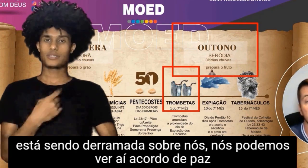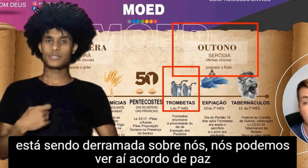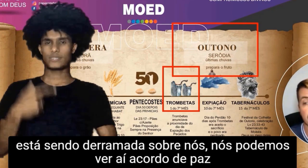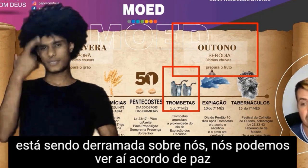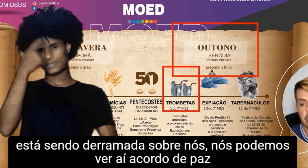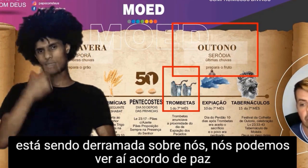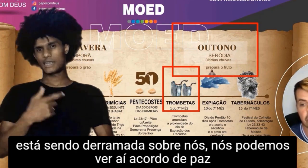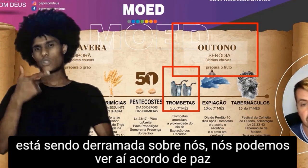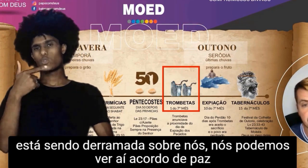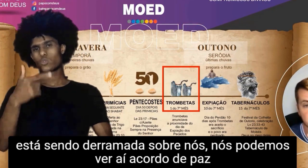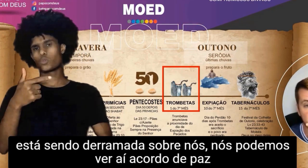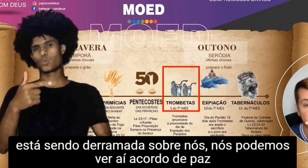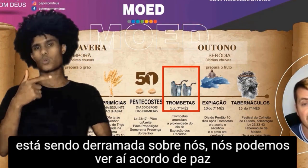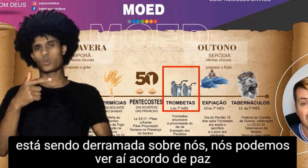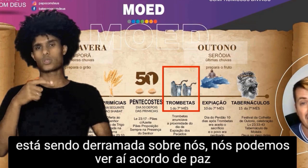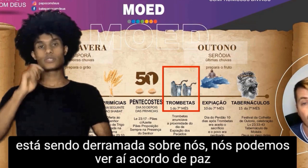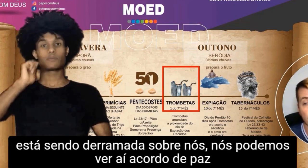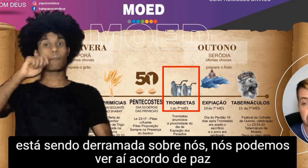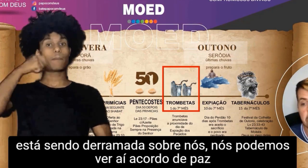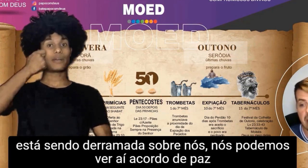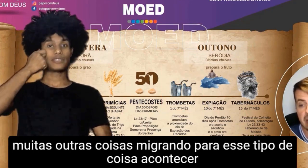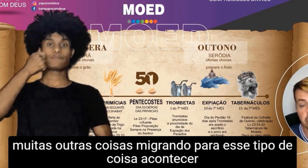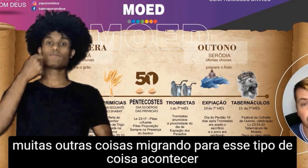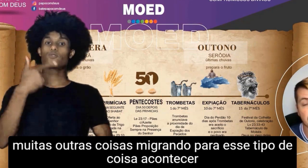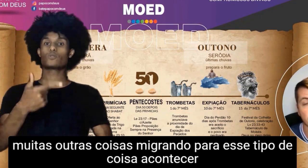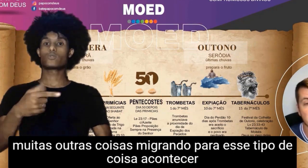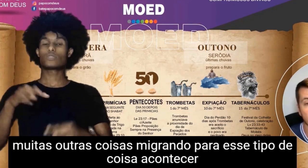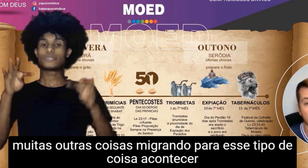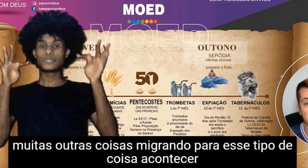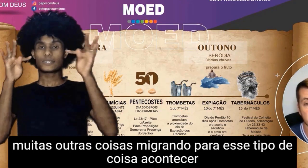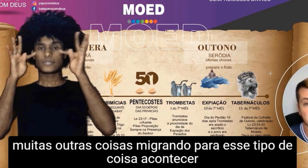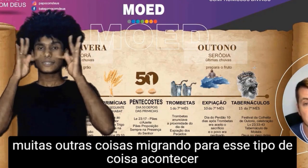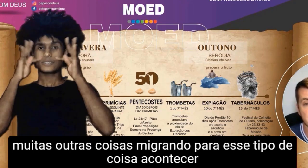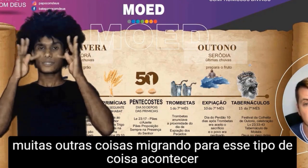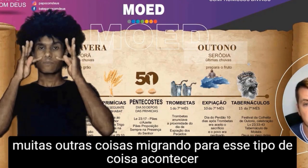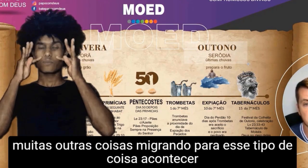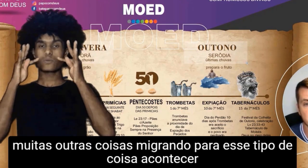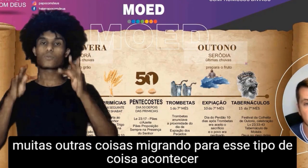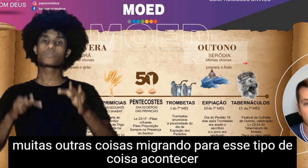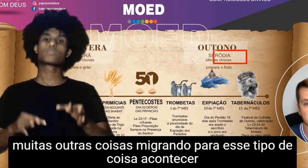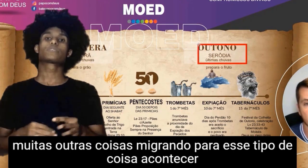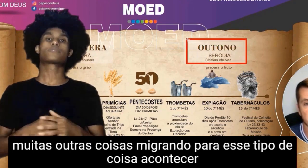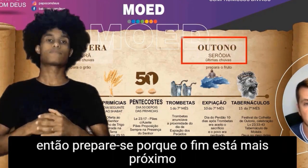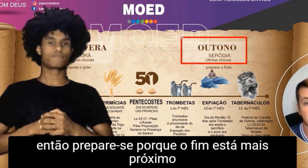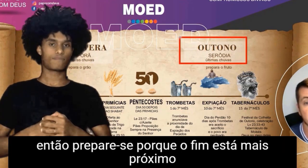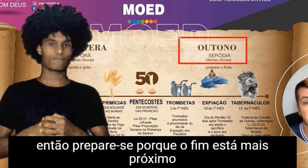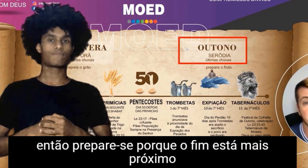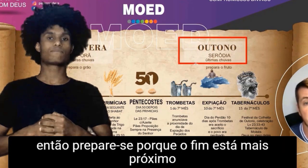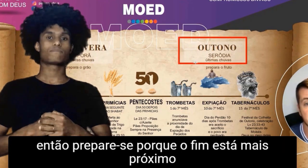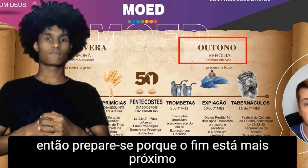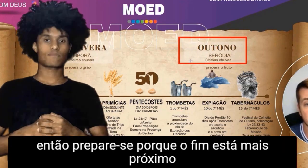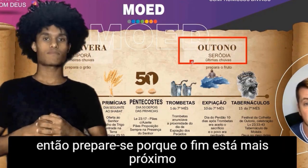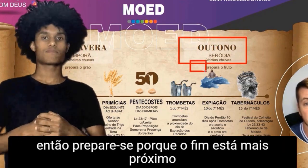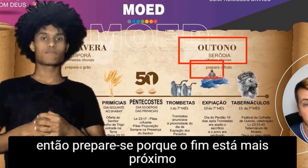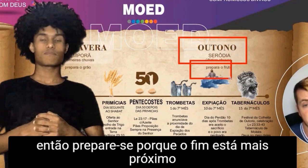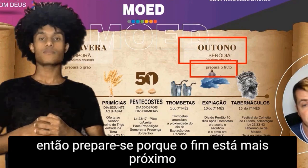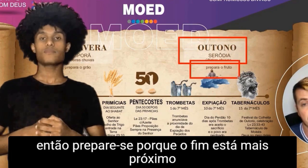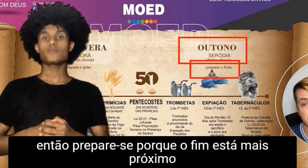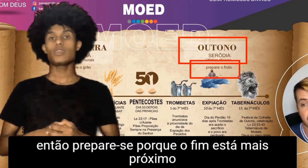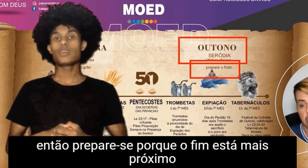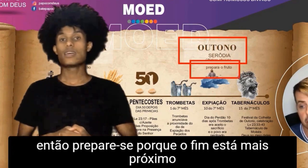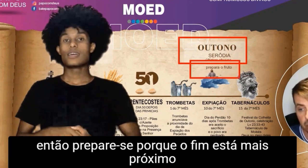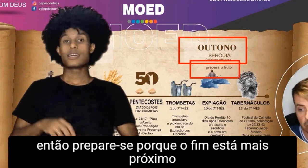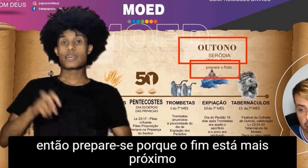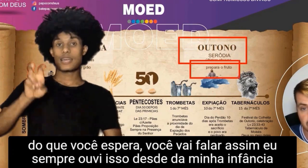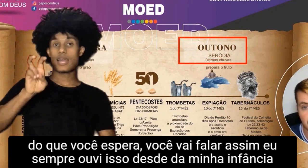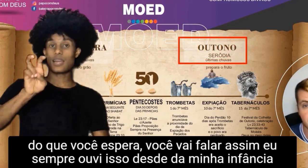derramada sobre nós. Nós podemos ver aí acordo de paz, muitas outras coisas migrando para esse tipo de coisa acontecer. Então prepare-se, porque o fim está